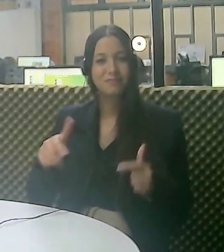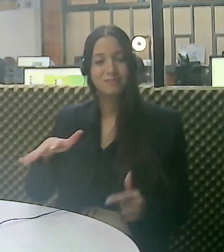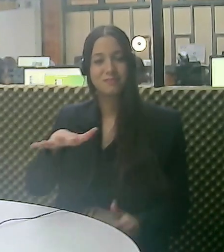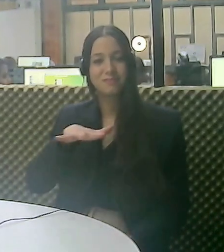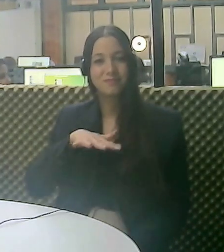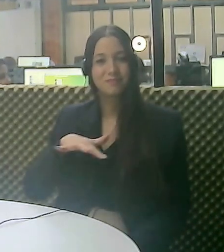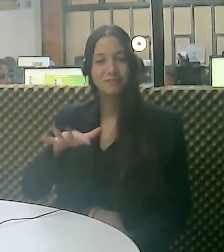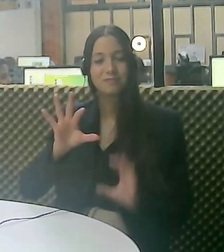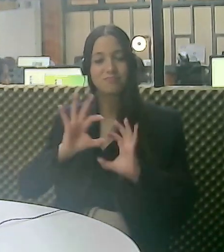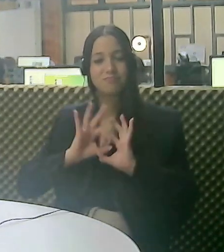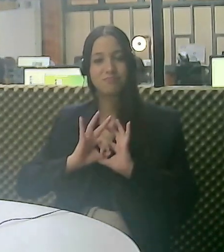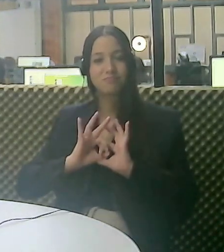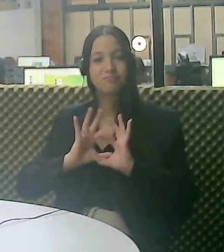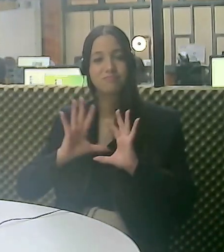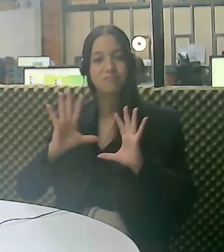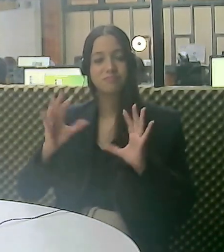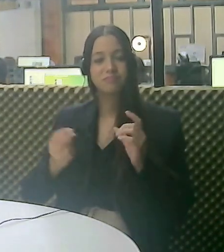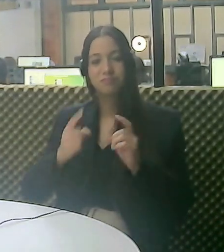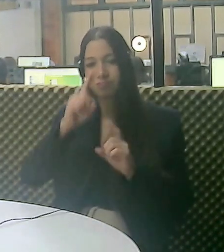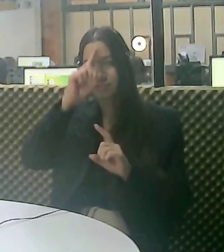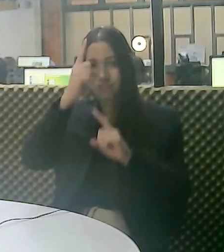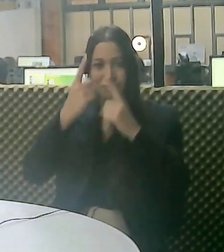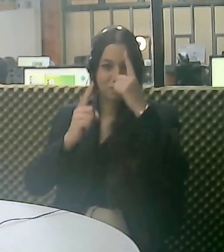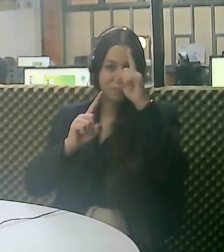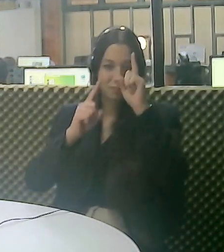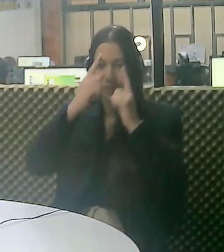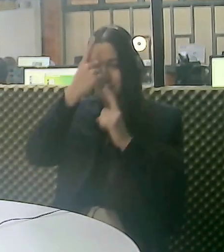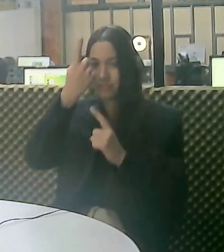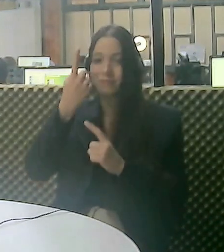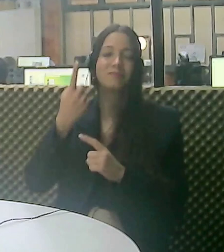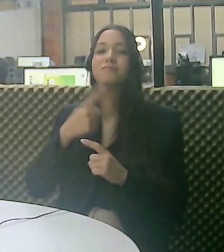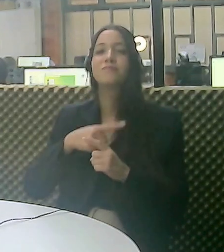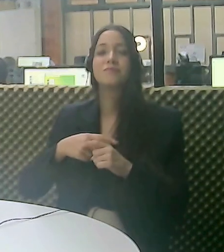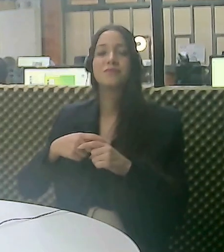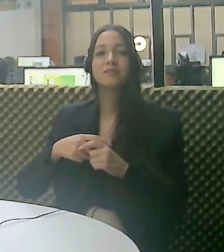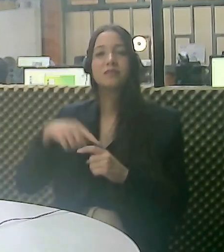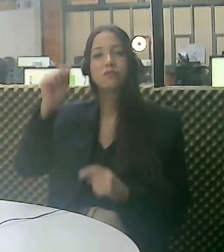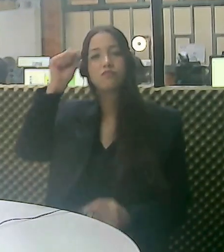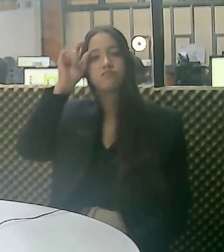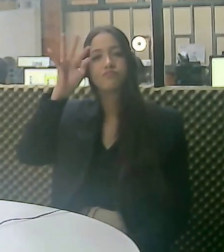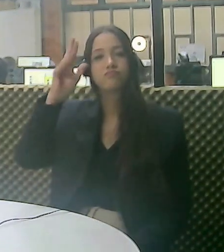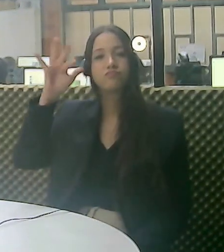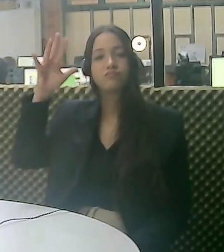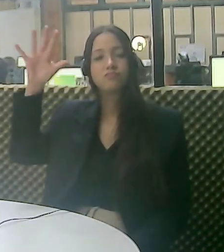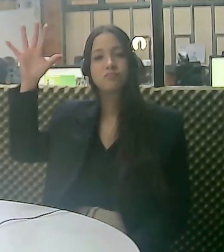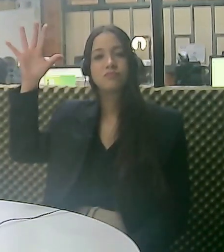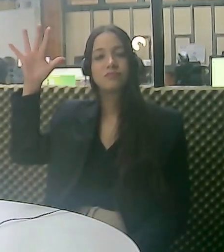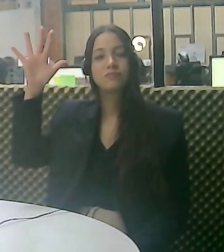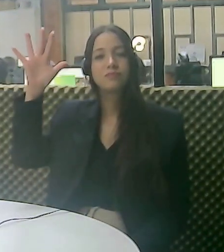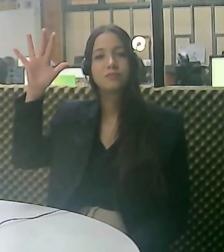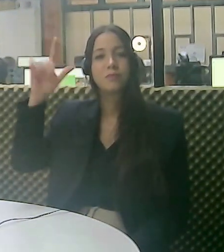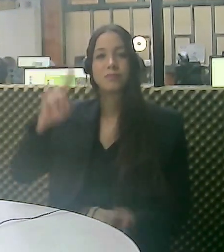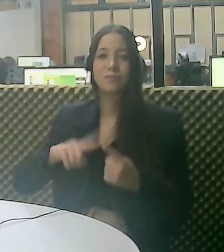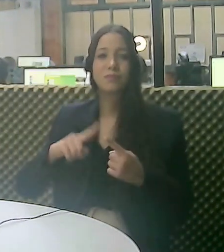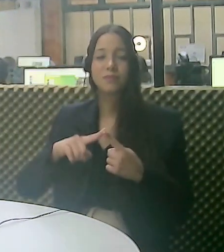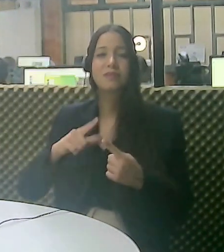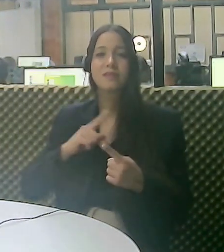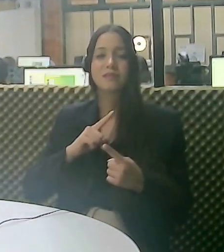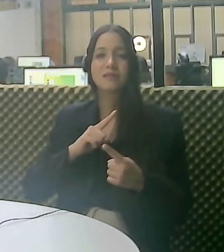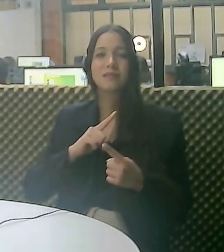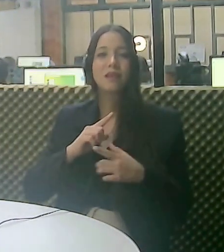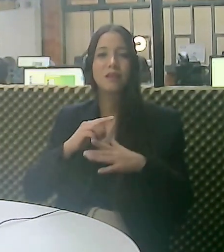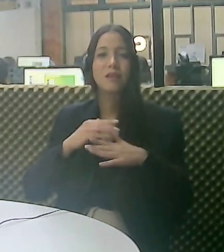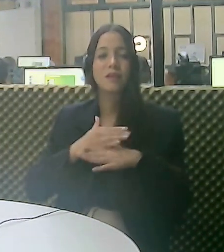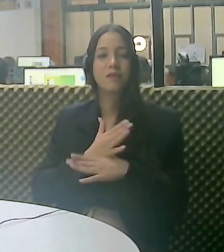a liberdade da criação pode ganhar asas, dentro das suas curvas, das